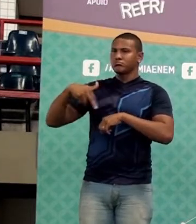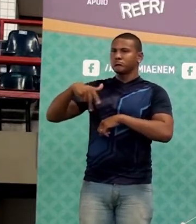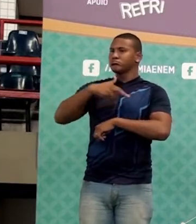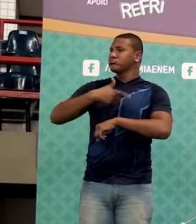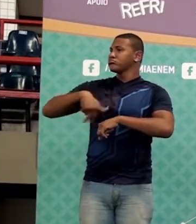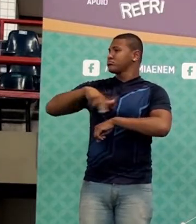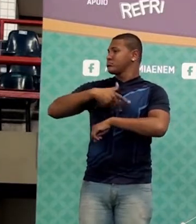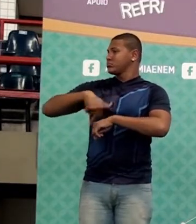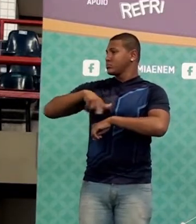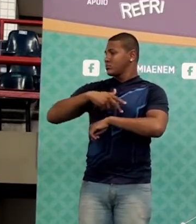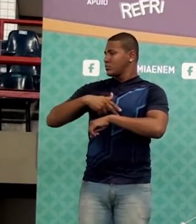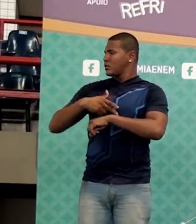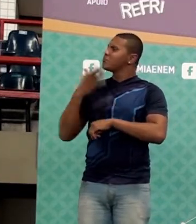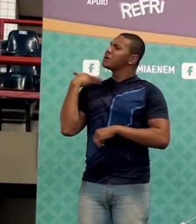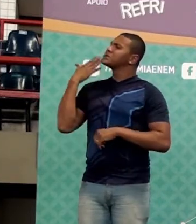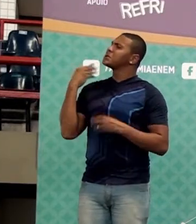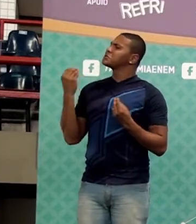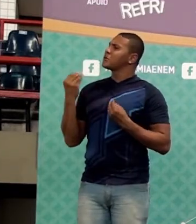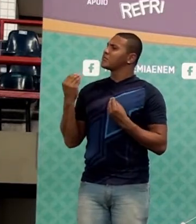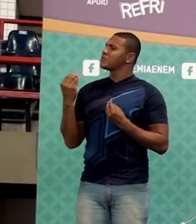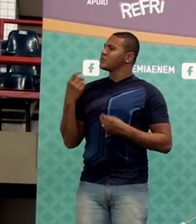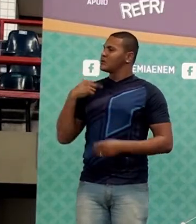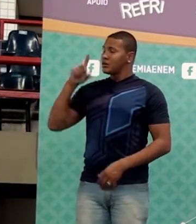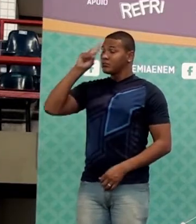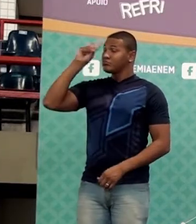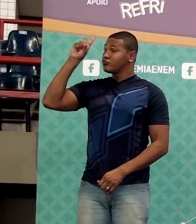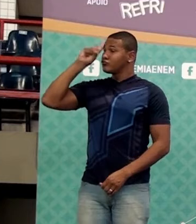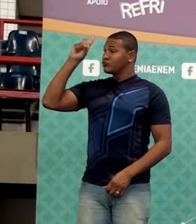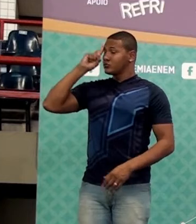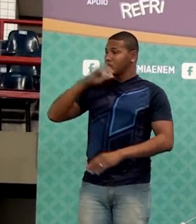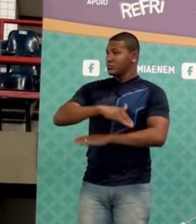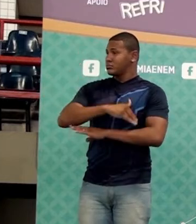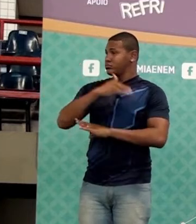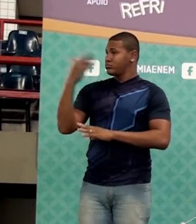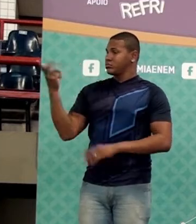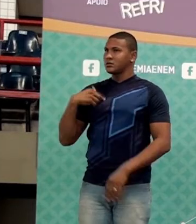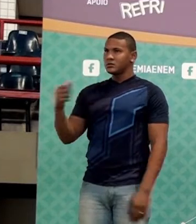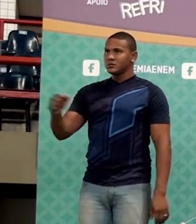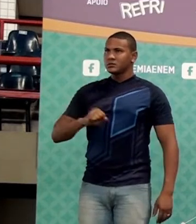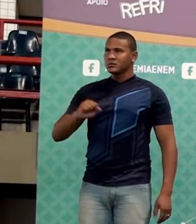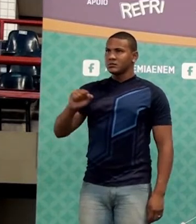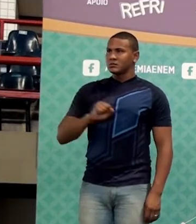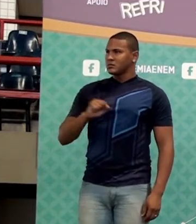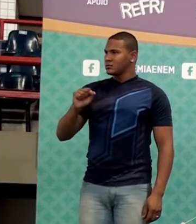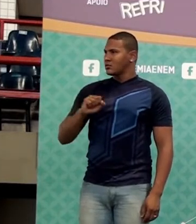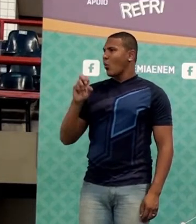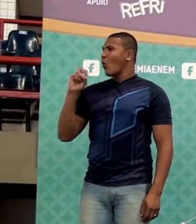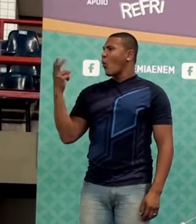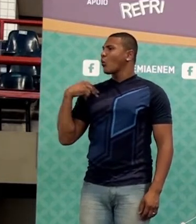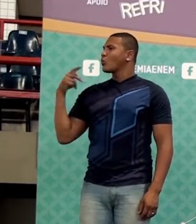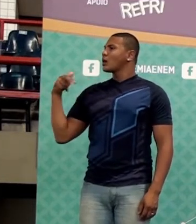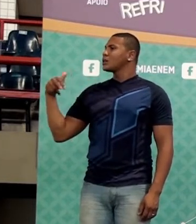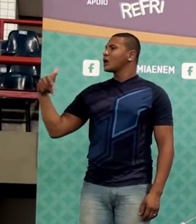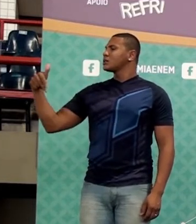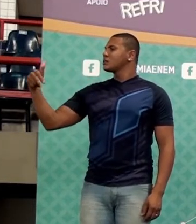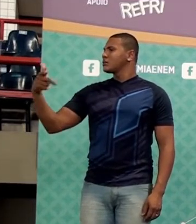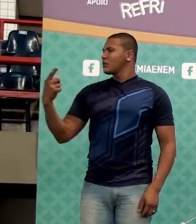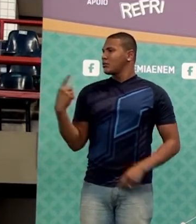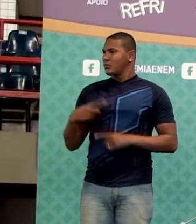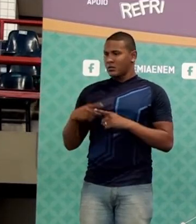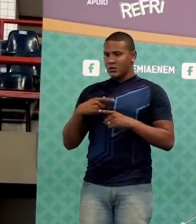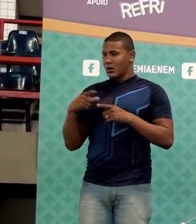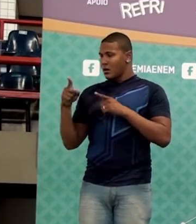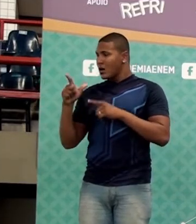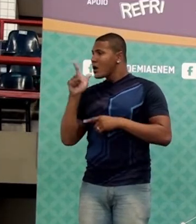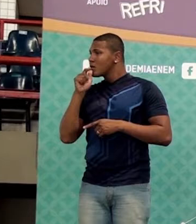O homem caminhava distâncias incríveis atrás de um rio, para poder morar ali